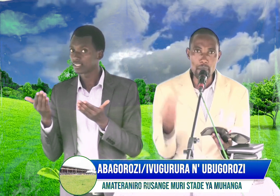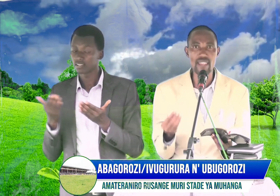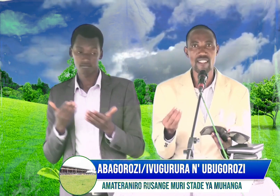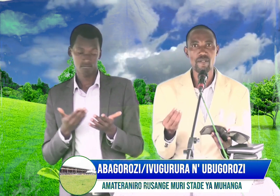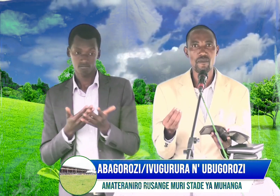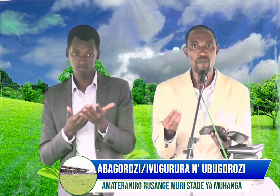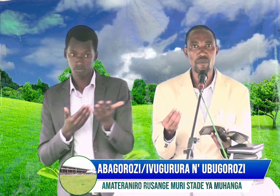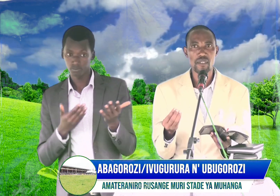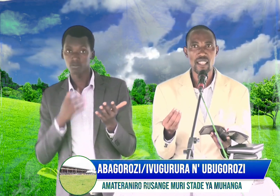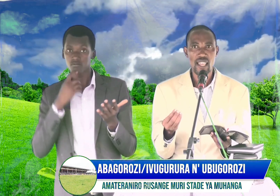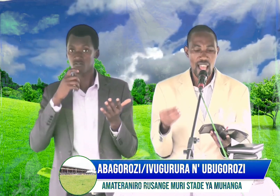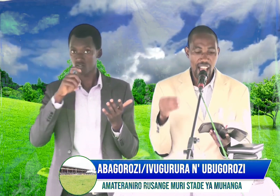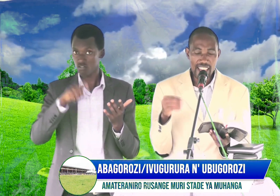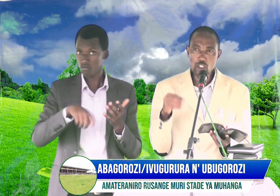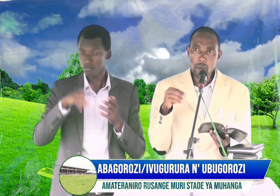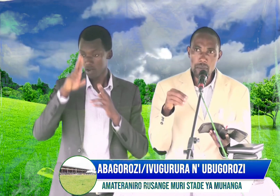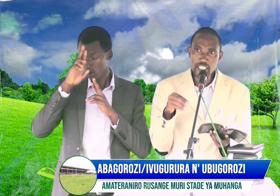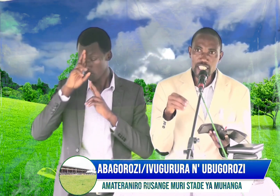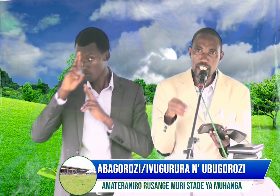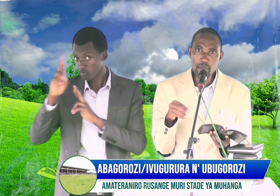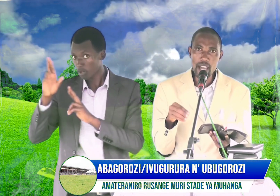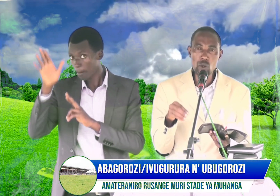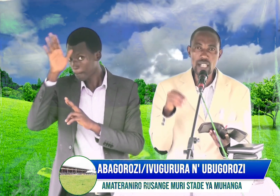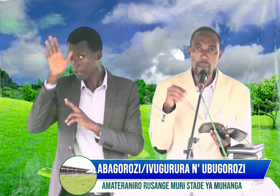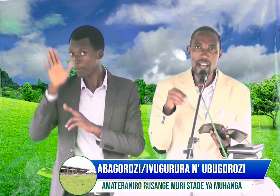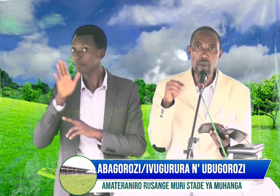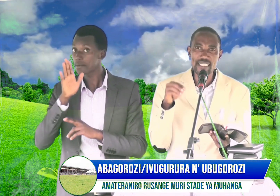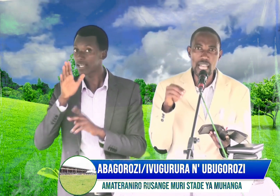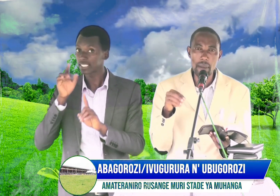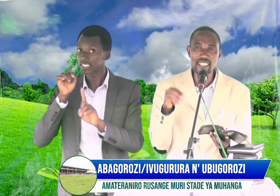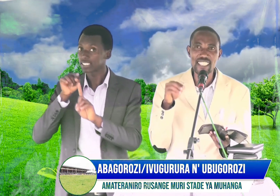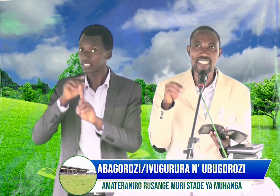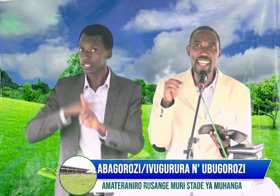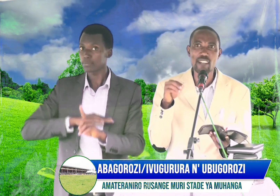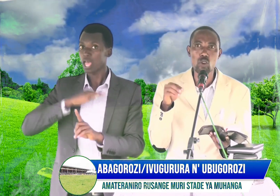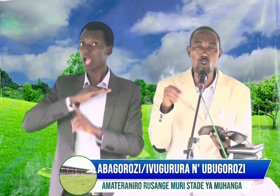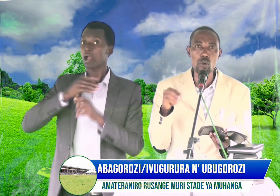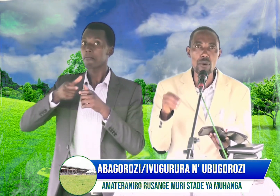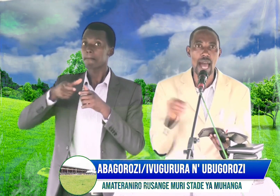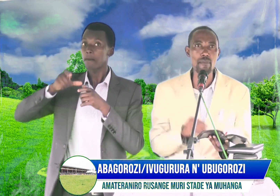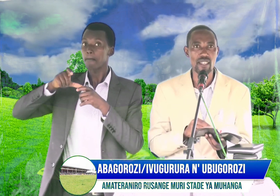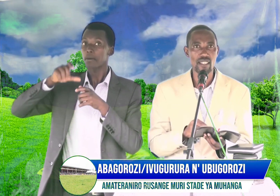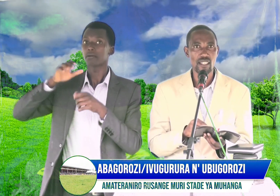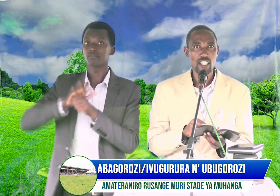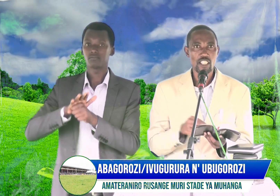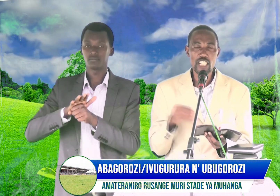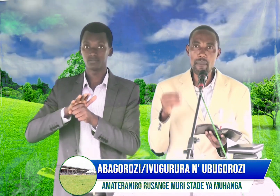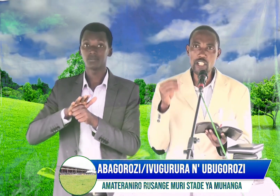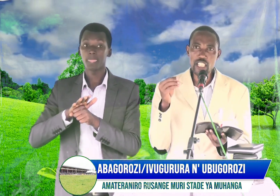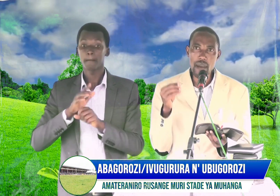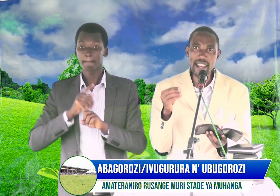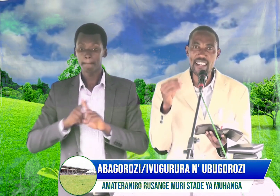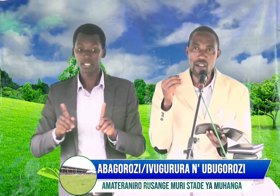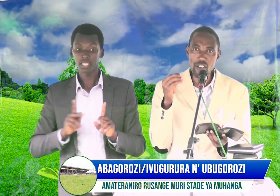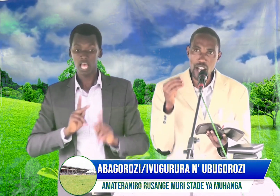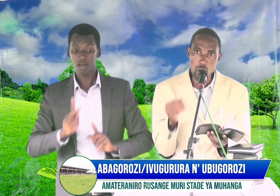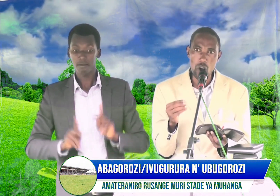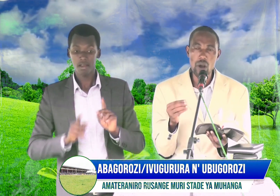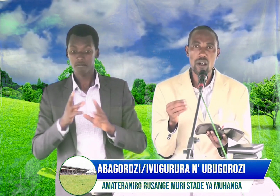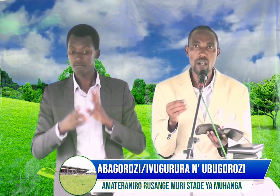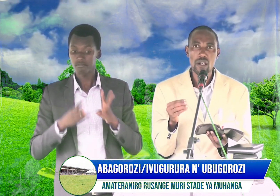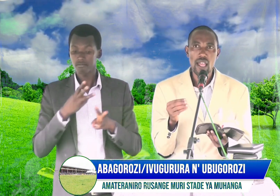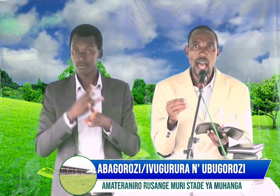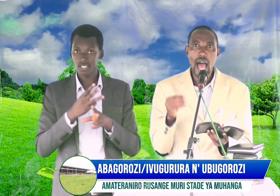ngo urame. Ariko mu minsi y'imperuka abantu bazaba batitaye kuri ubu burame. Ijambo ry'Imana riravuga